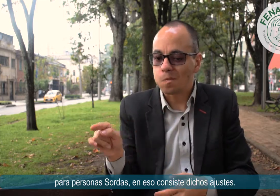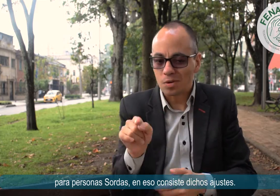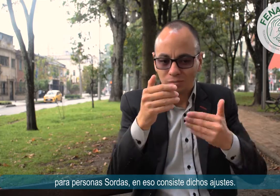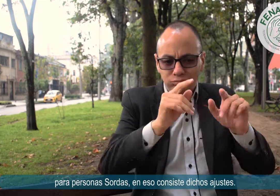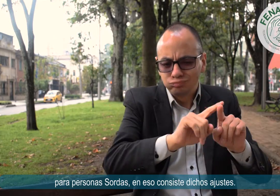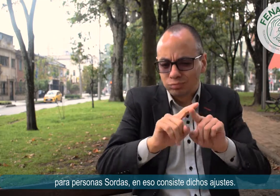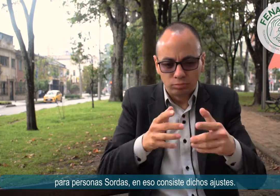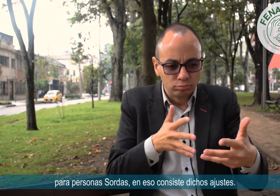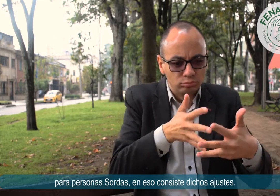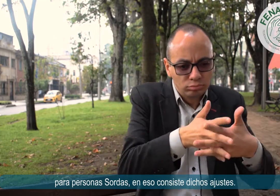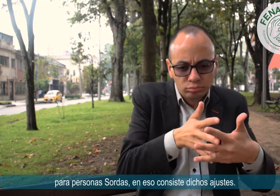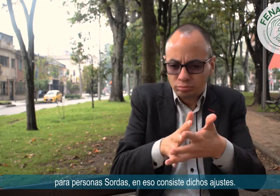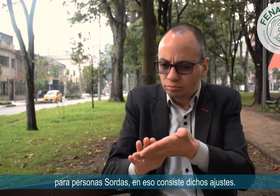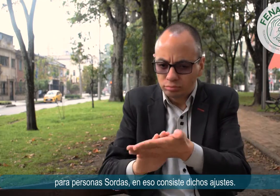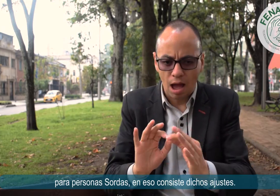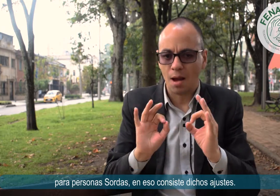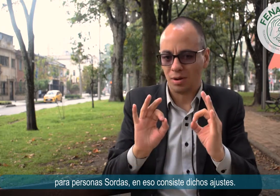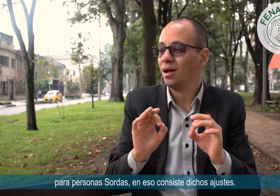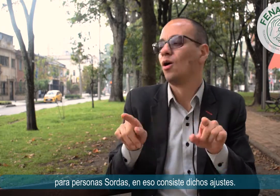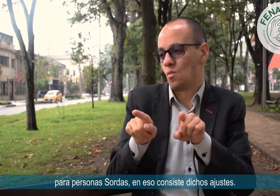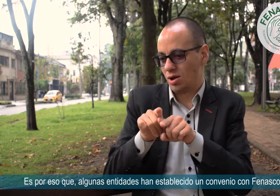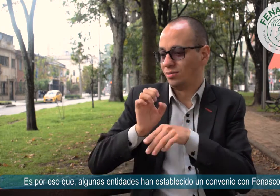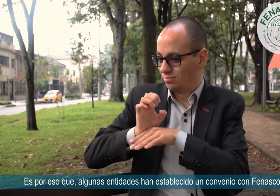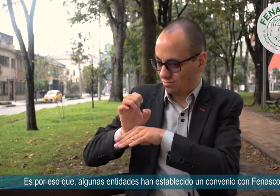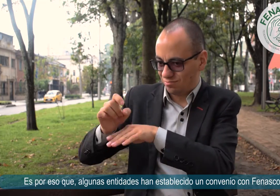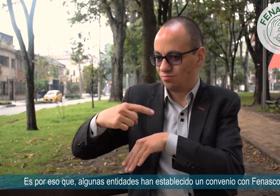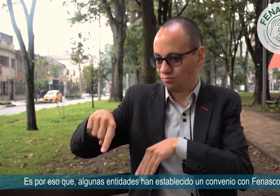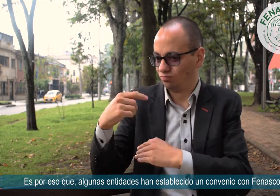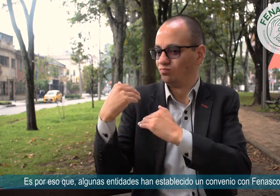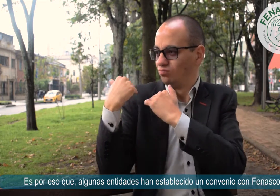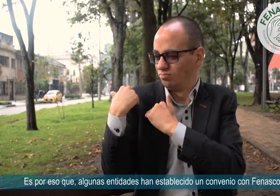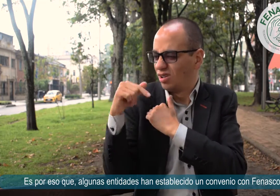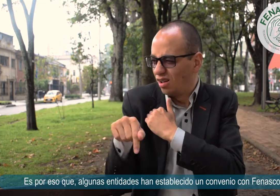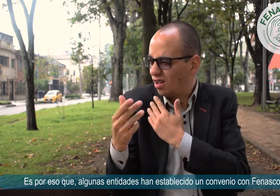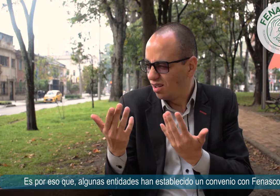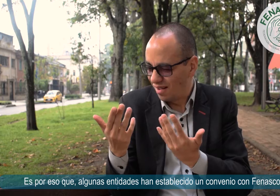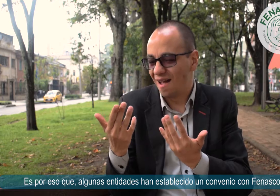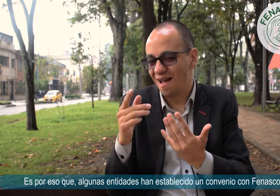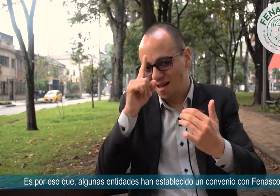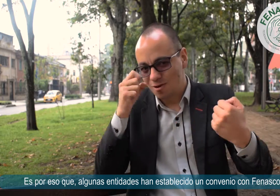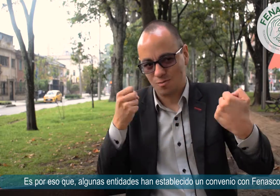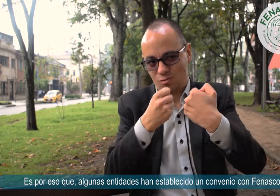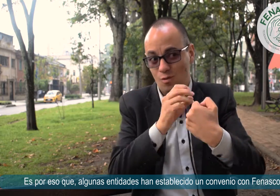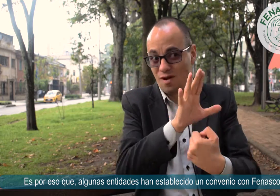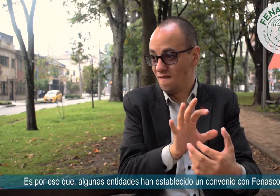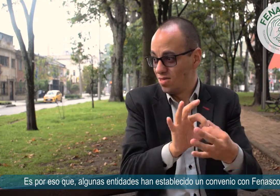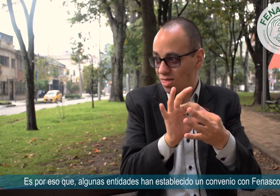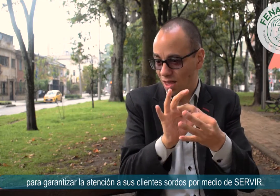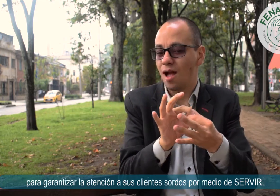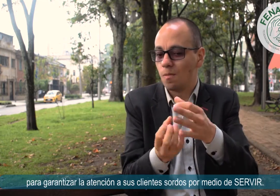para personas sordas En eso consiste dichos ajustes Es por eso que algunas entidades han establecido un convenio con Finascol